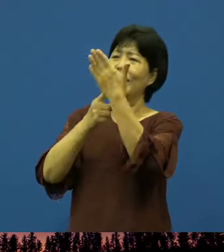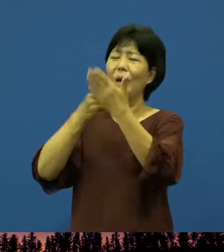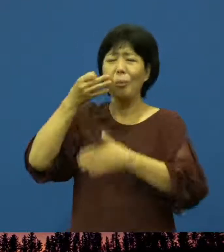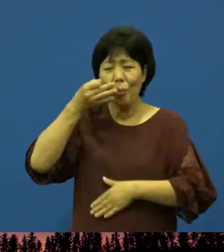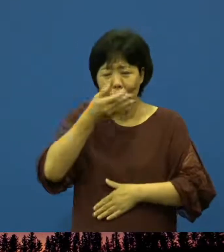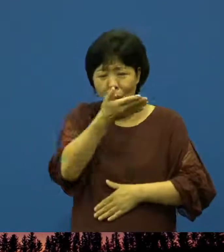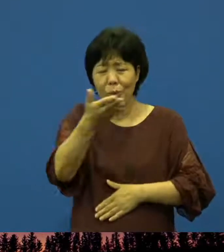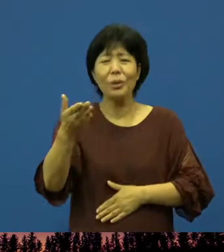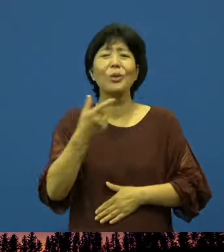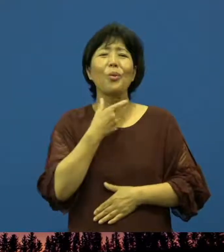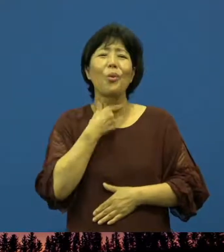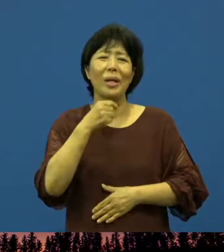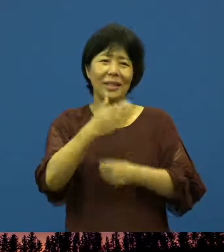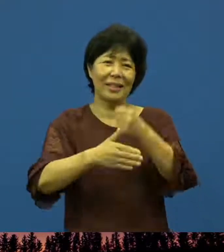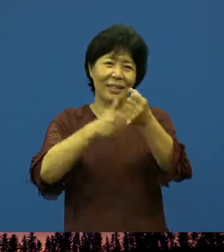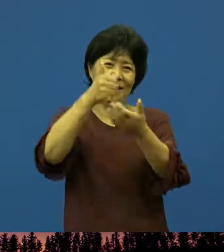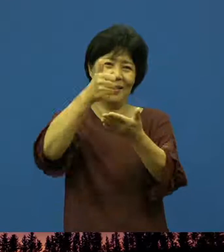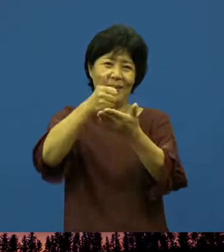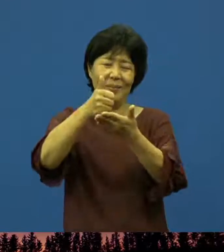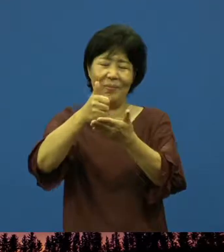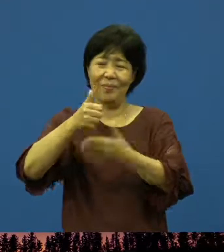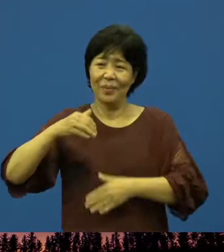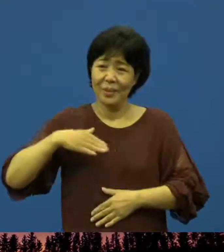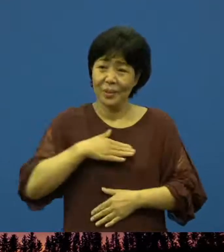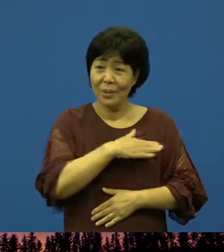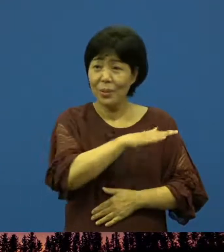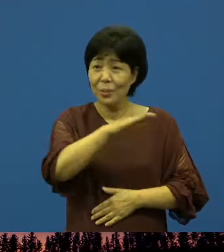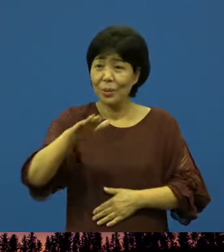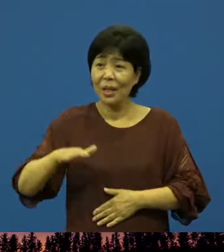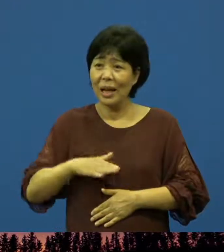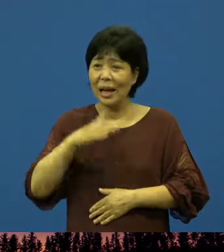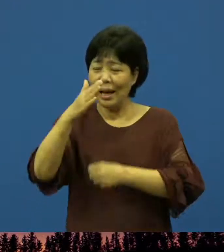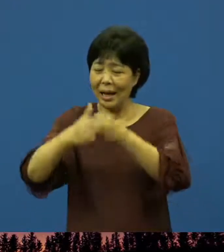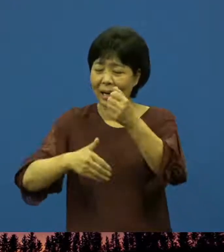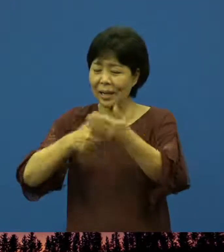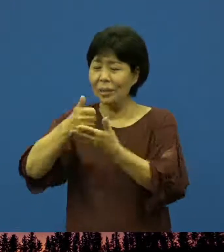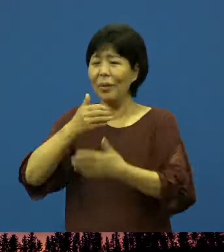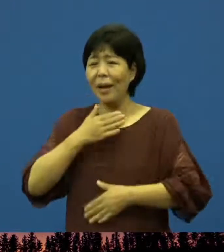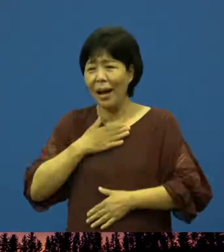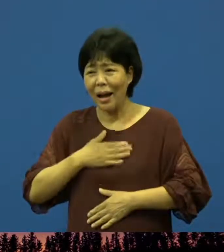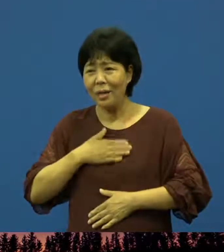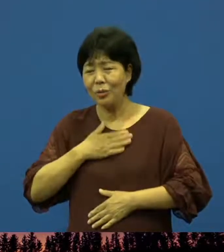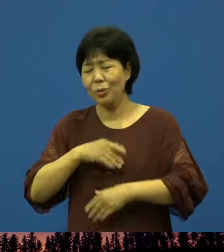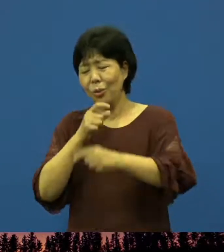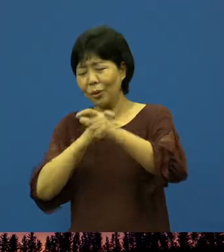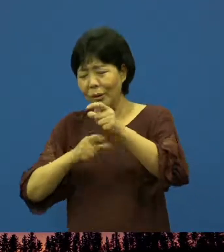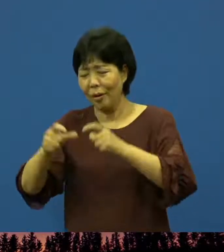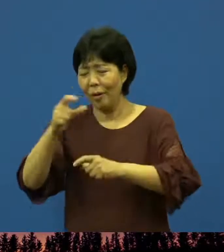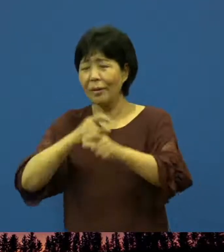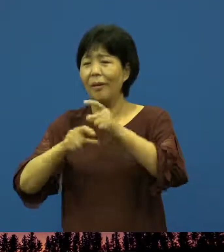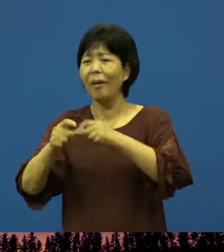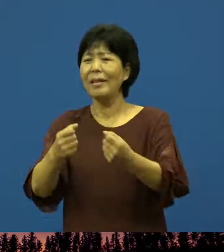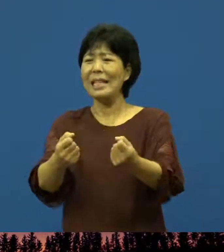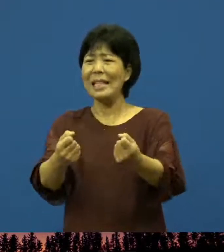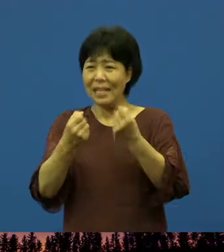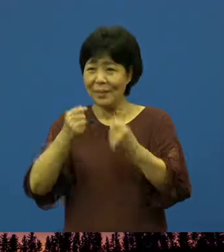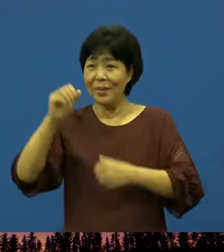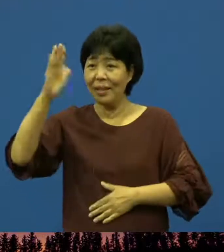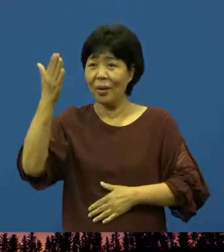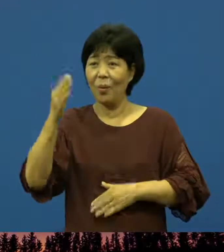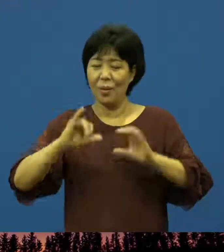그분을 알아가면 갈수록 그것이 우리의 힘이 되고 능력이 되고 이 세상을 이기는 힘이 될 줄로